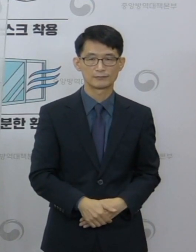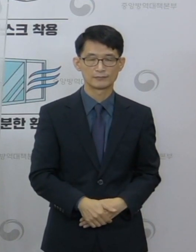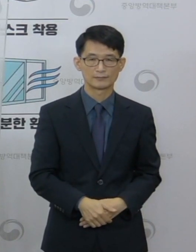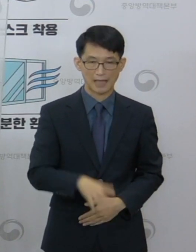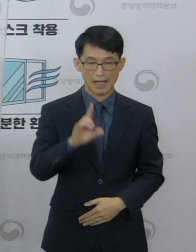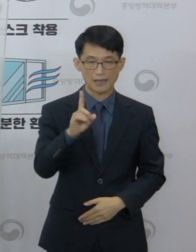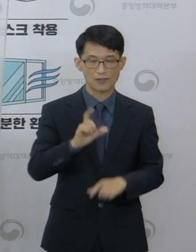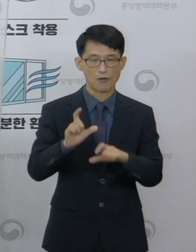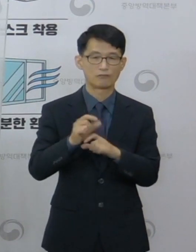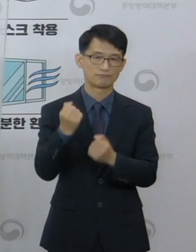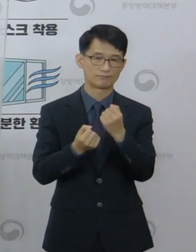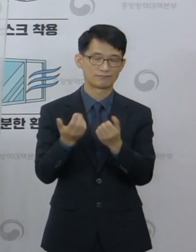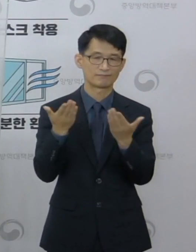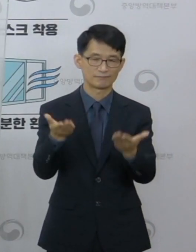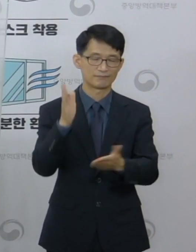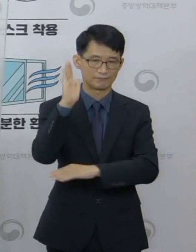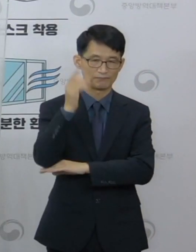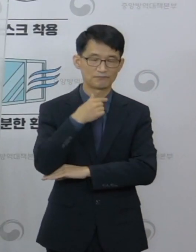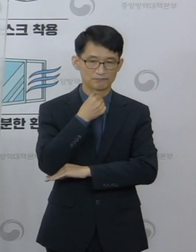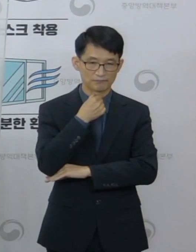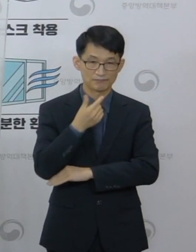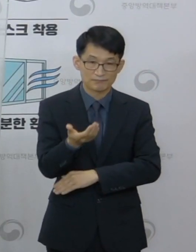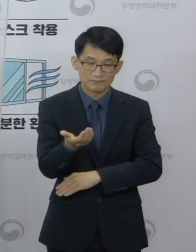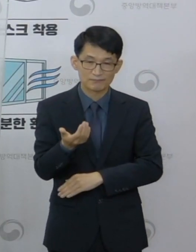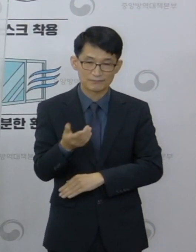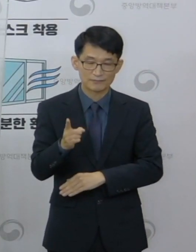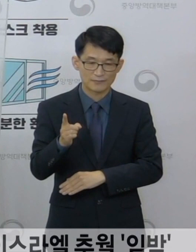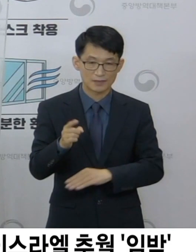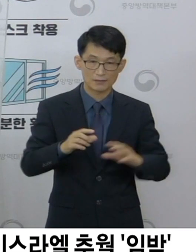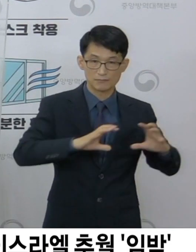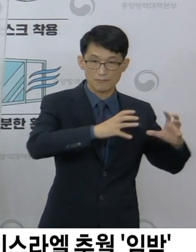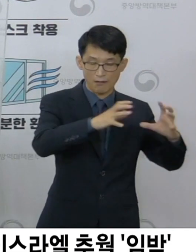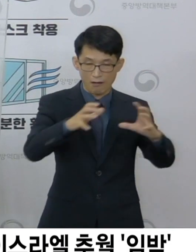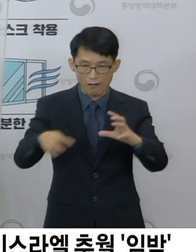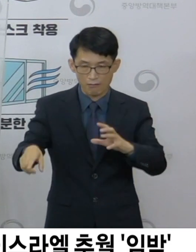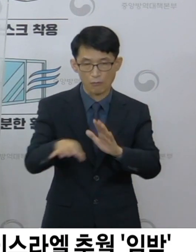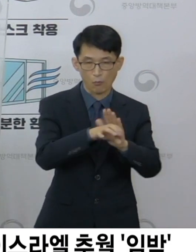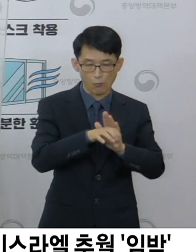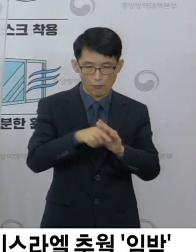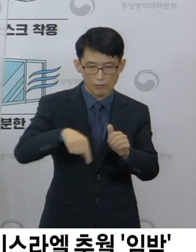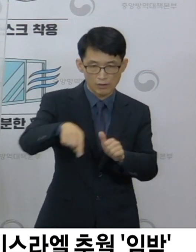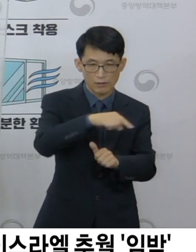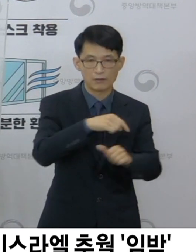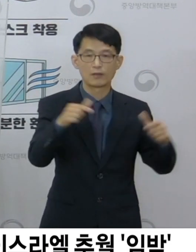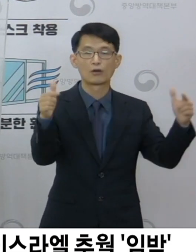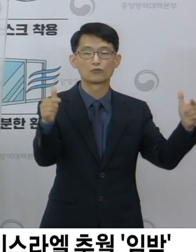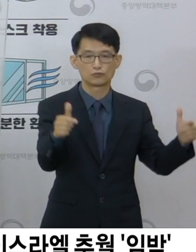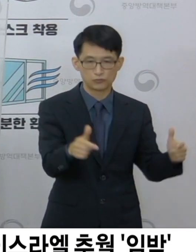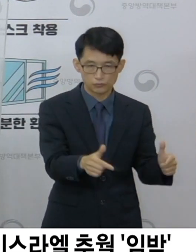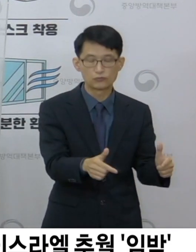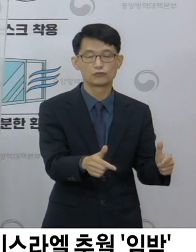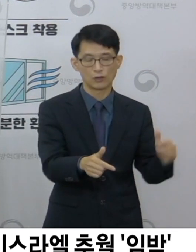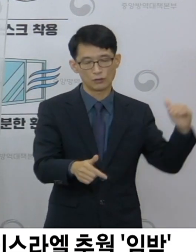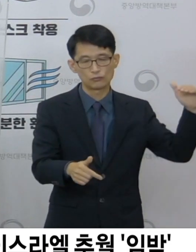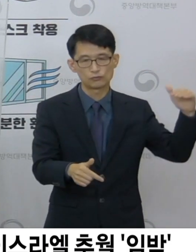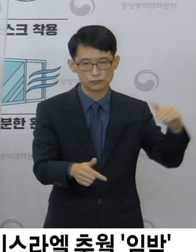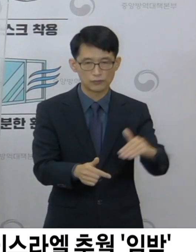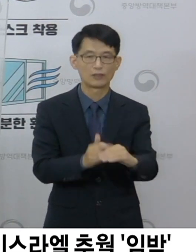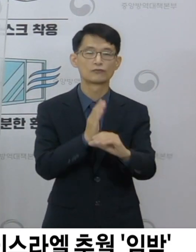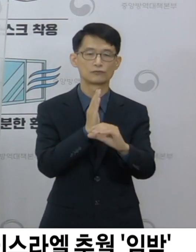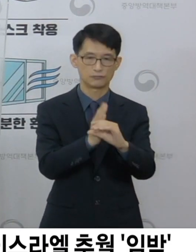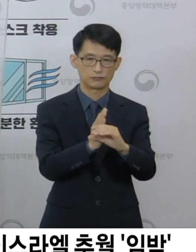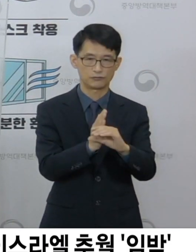단 말씀드리도록 하겠습니다 앞서 말씀드린대로 전세계 코로나 일구는 감소 추세를 유지하고 있습니다